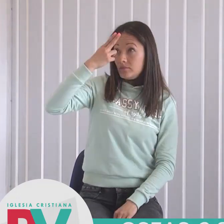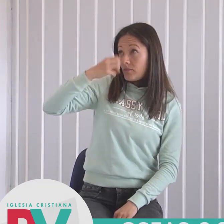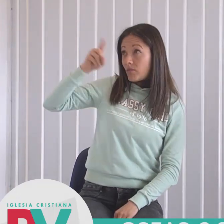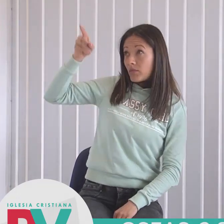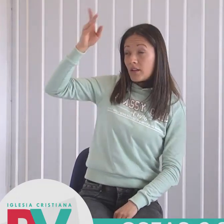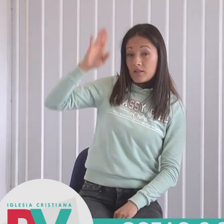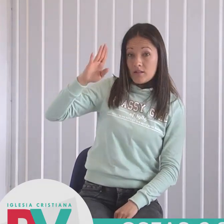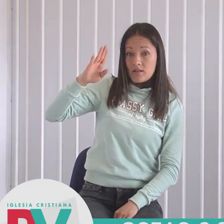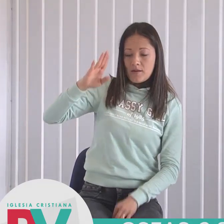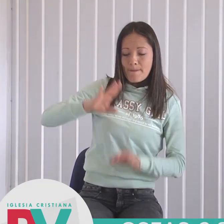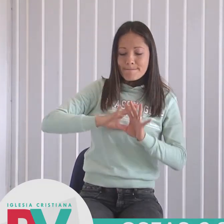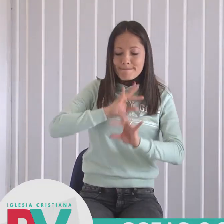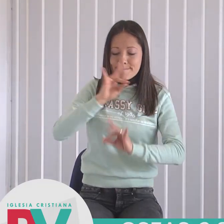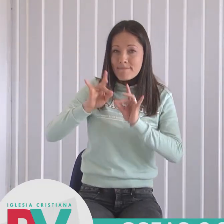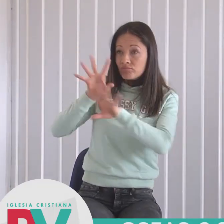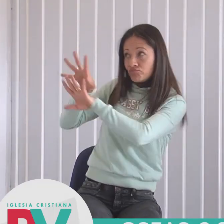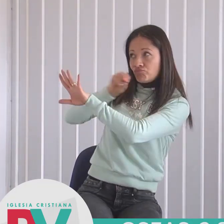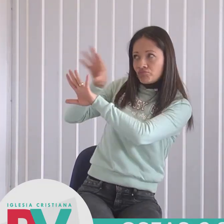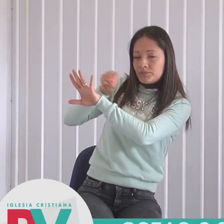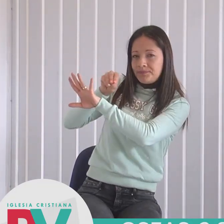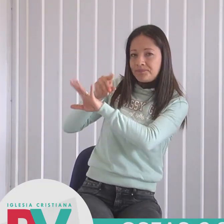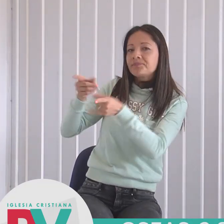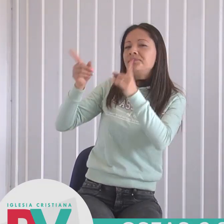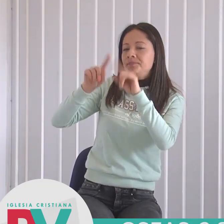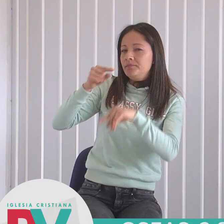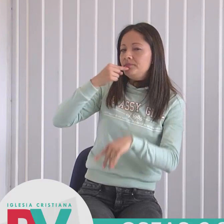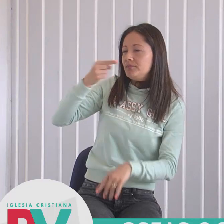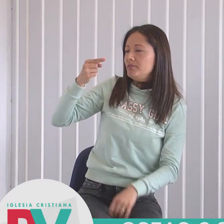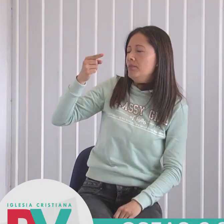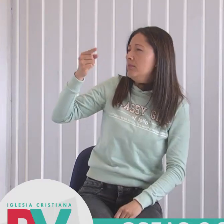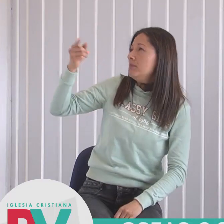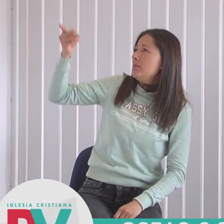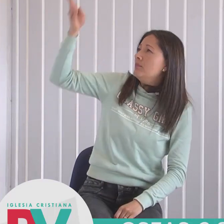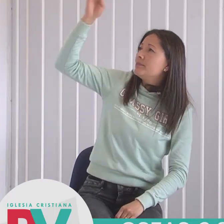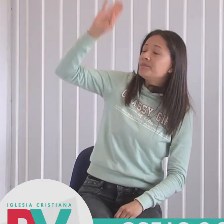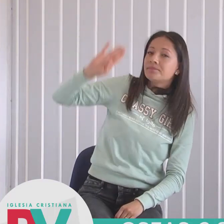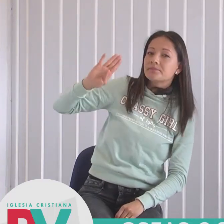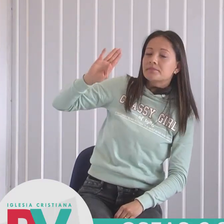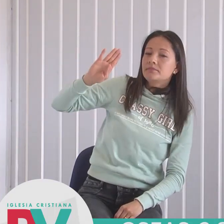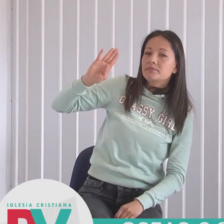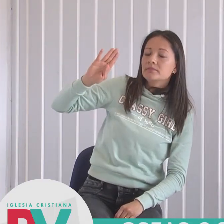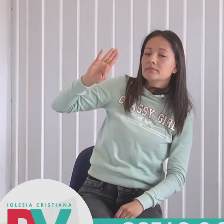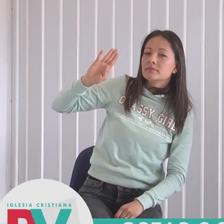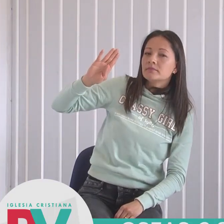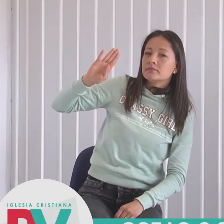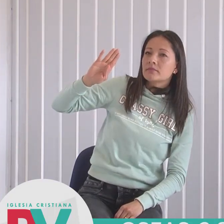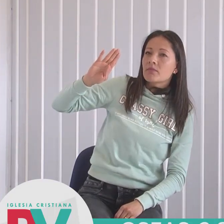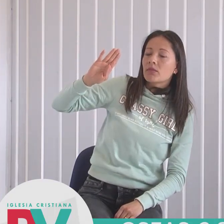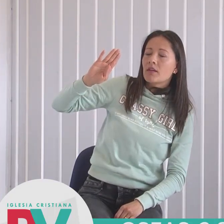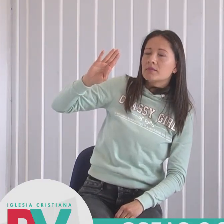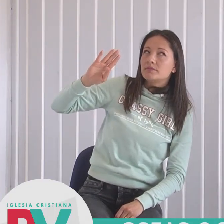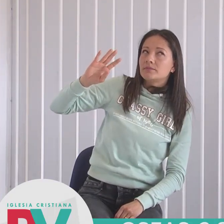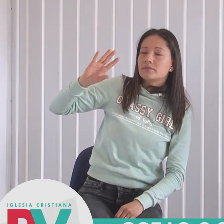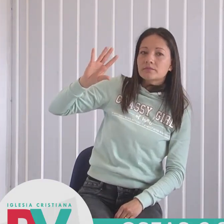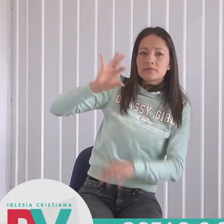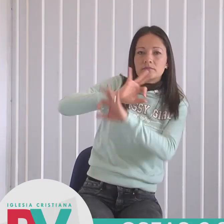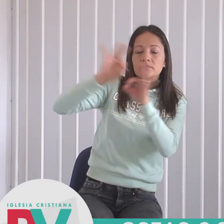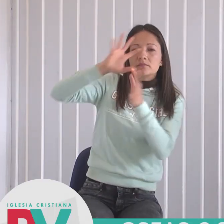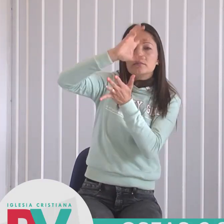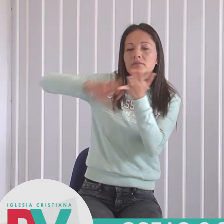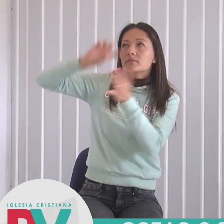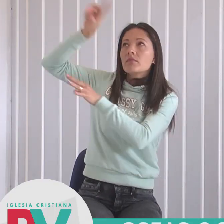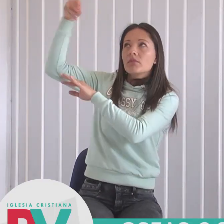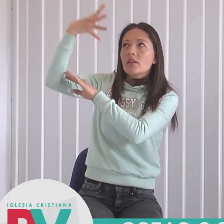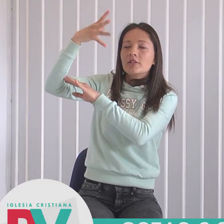perfectos. Dice que Dios el Padre nunca ha dejado de cesar el sol sobre justos e